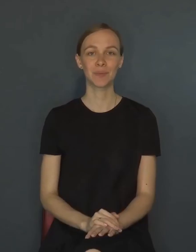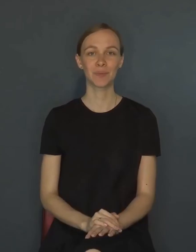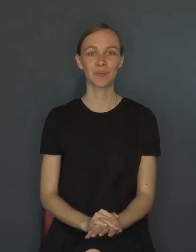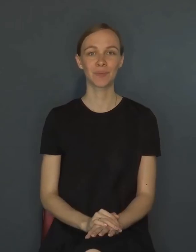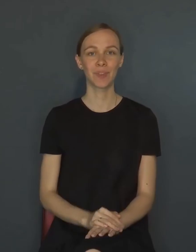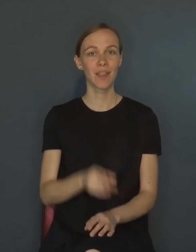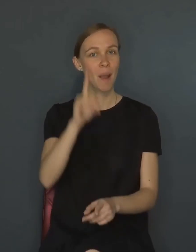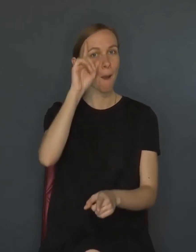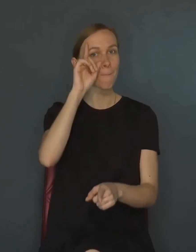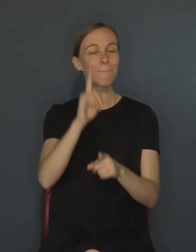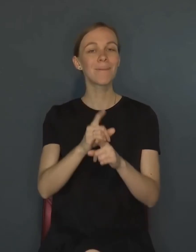Братславський,